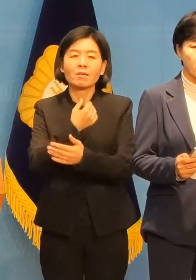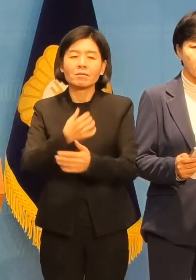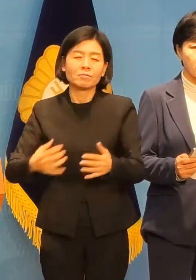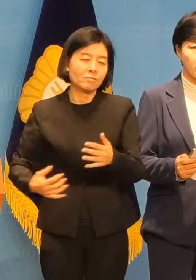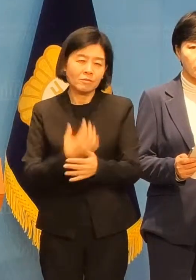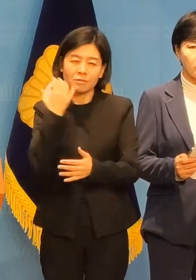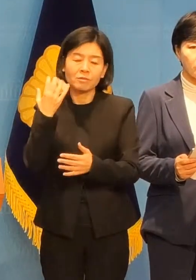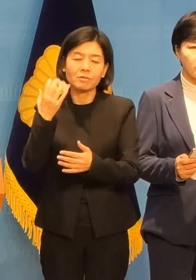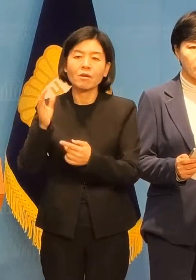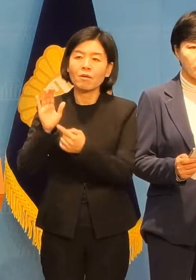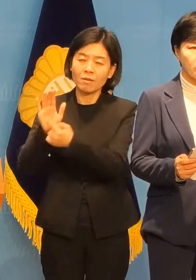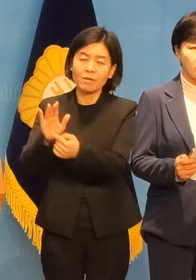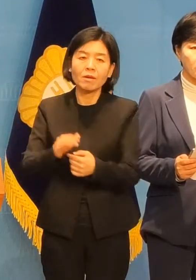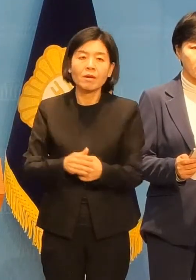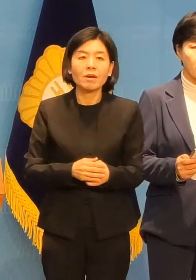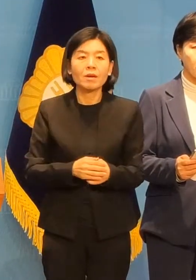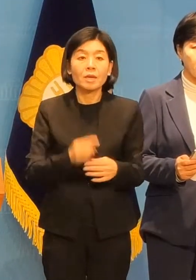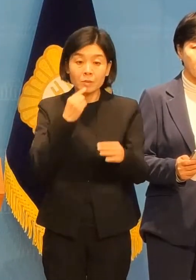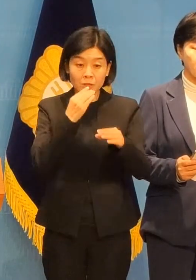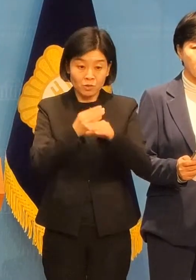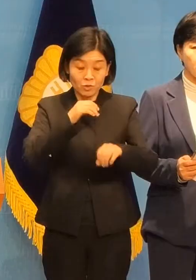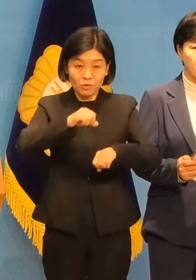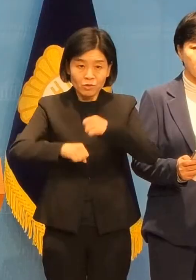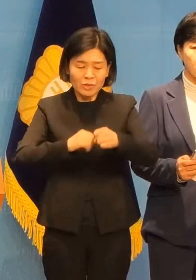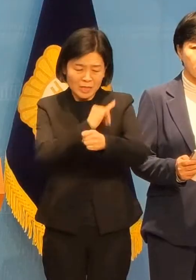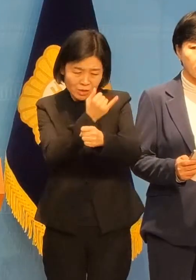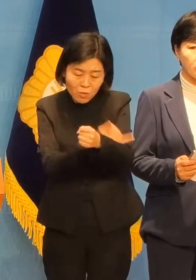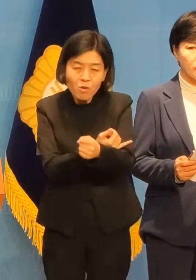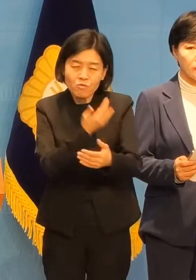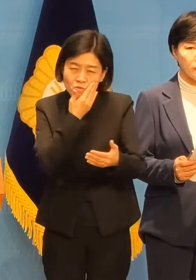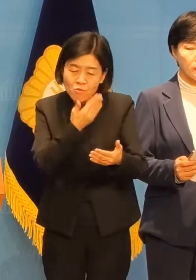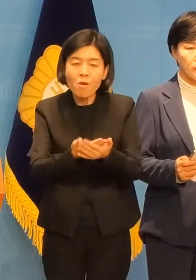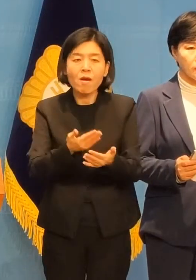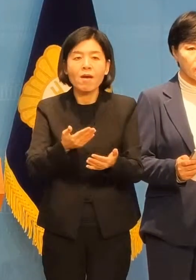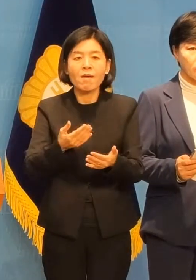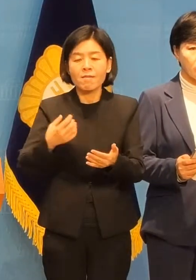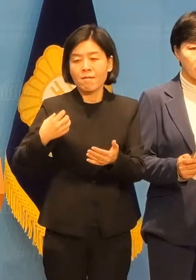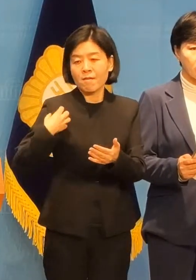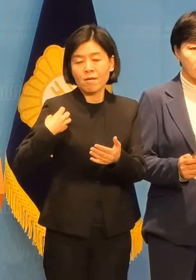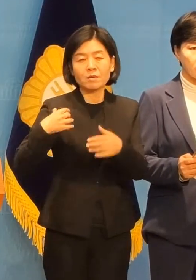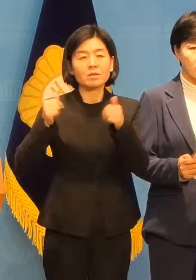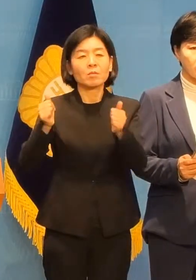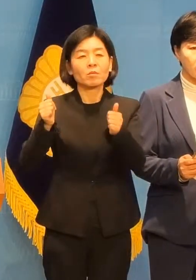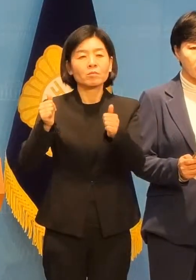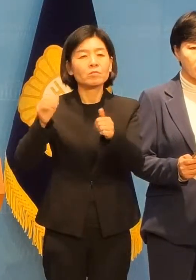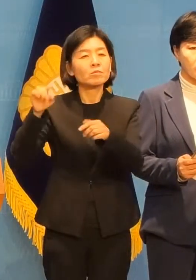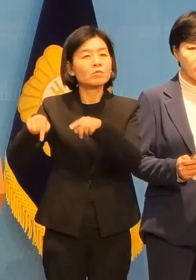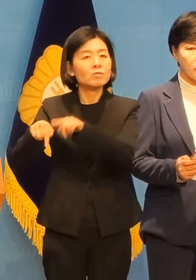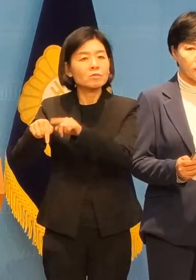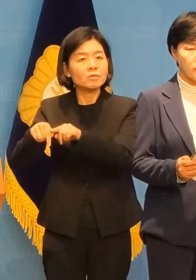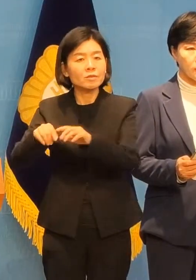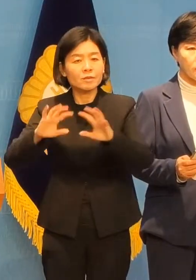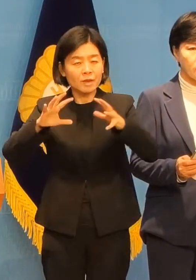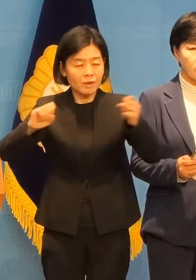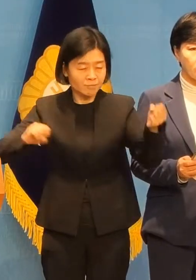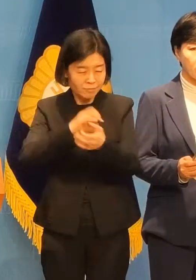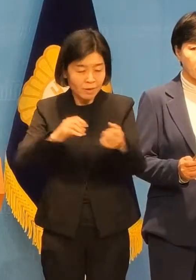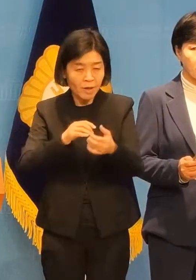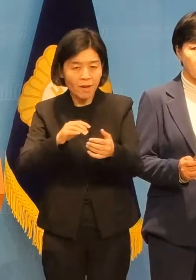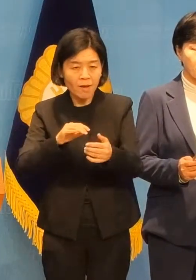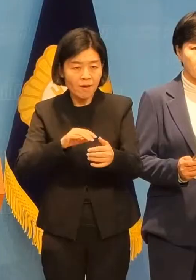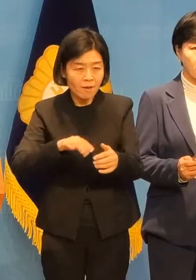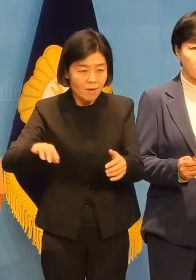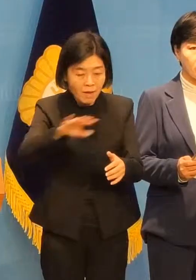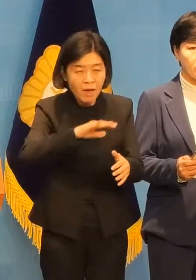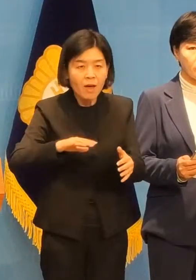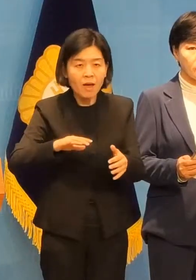표합니다. 민주주의와 인권에 최후 보루해야 할 사법부가 내란 세력의 방패막을 자처하고 나선